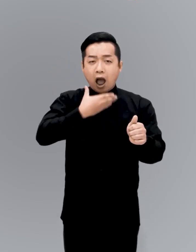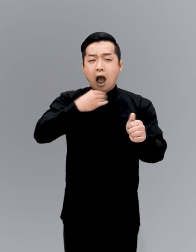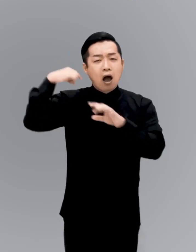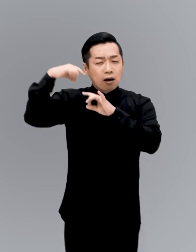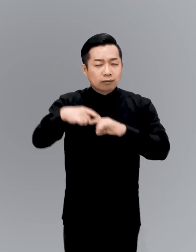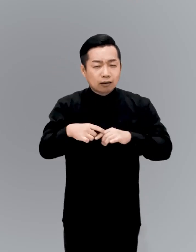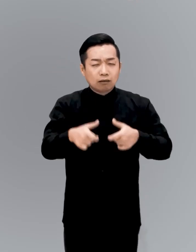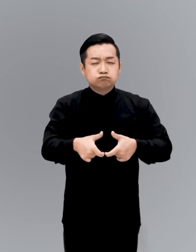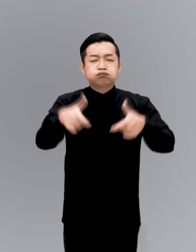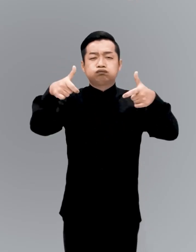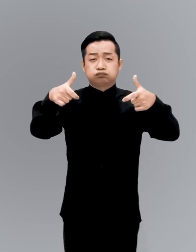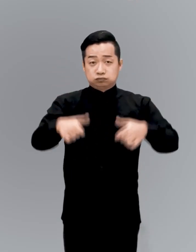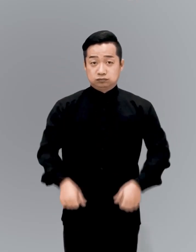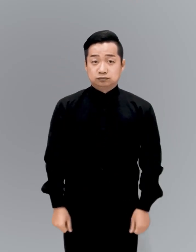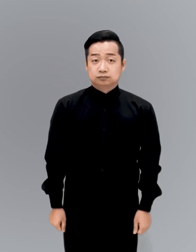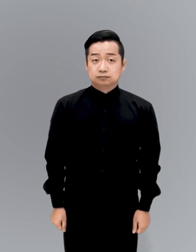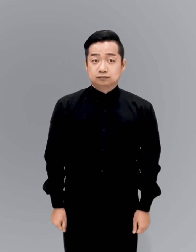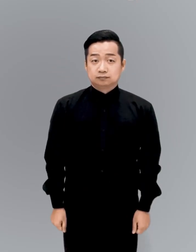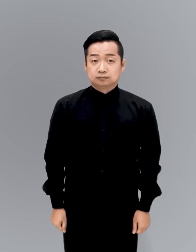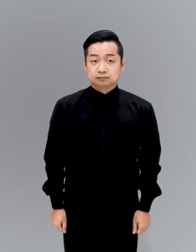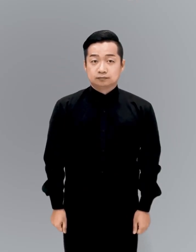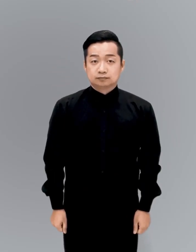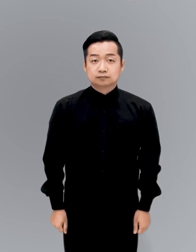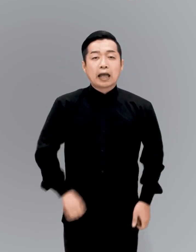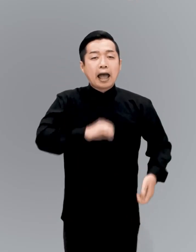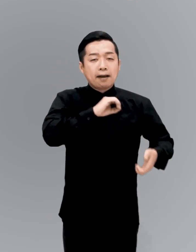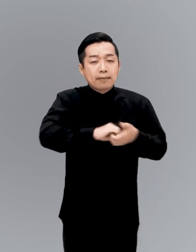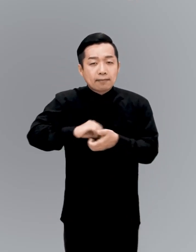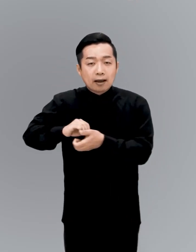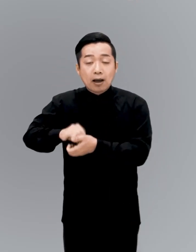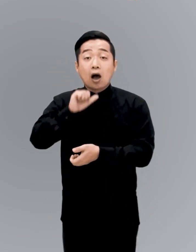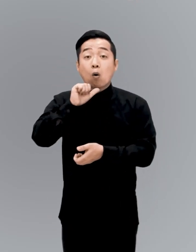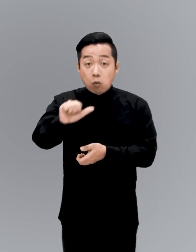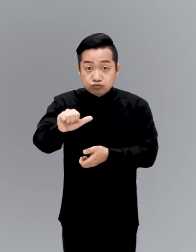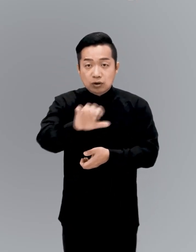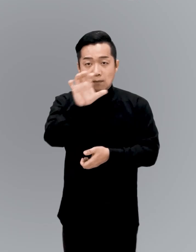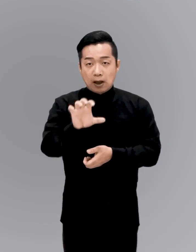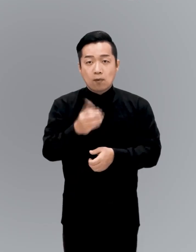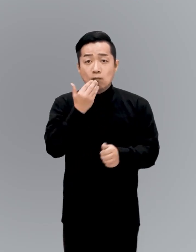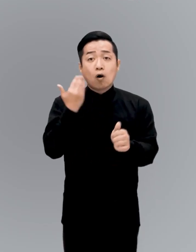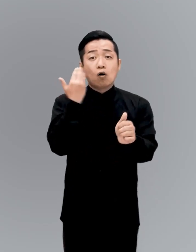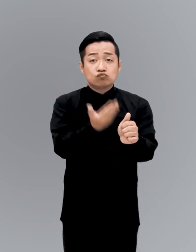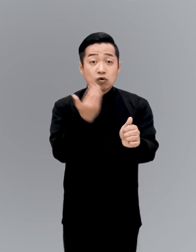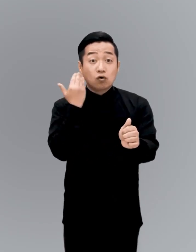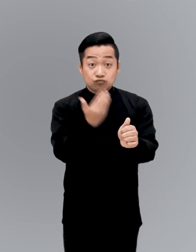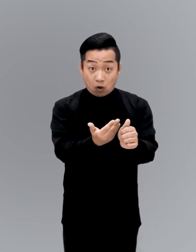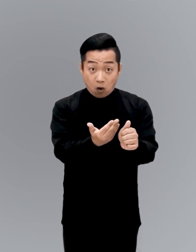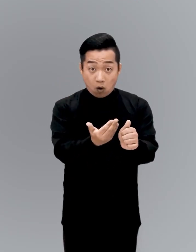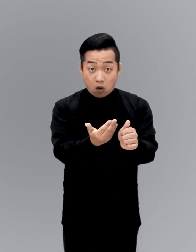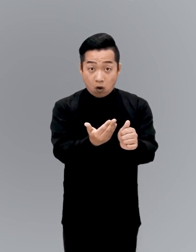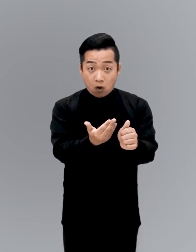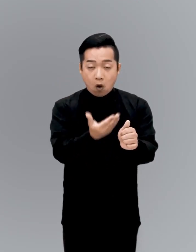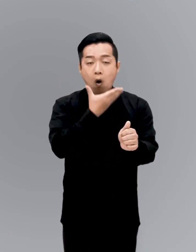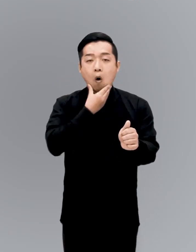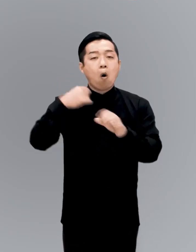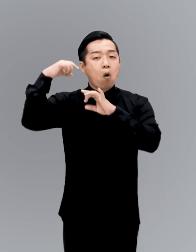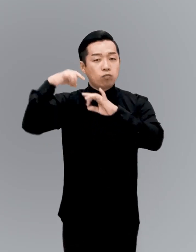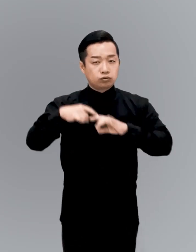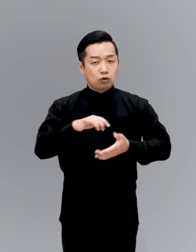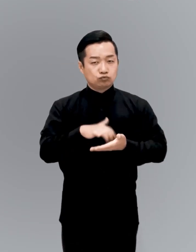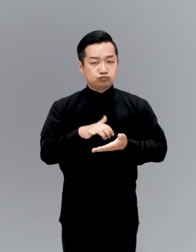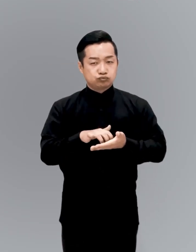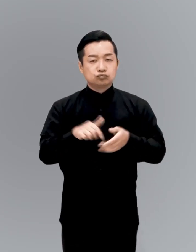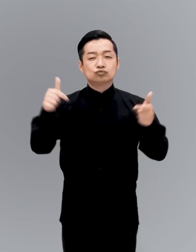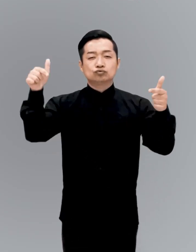도파민이 분수처럼 솟구친다. 그런데 정확히 5분마다 반복해서 사료를 던져주면